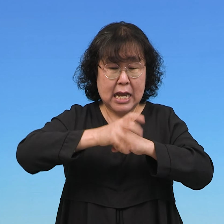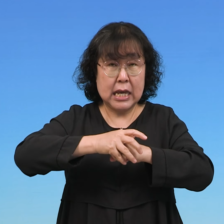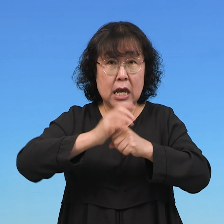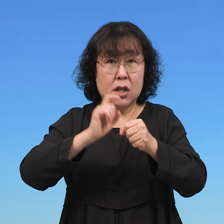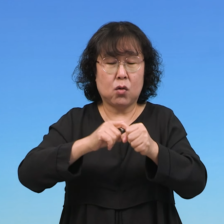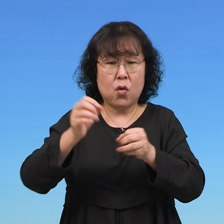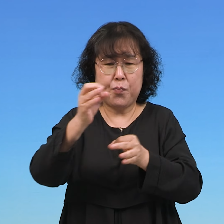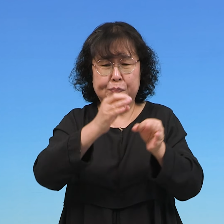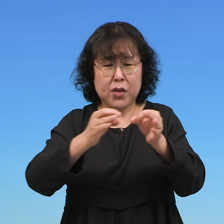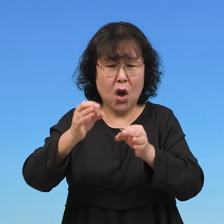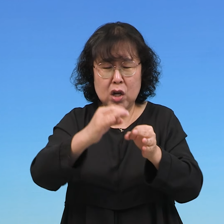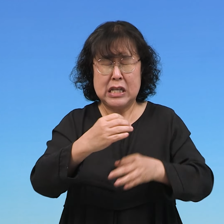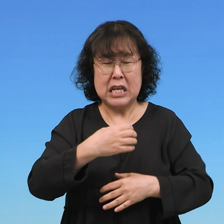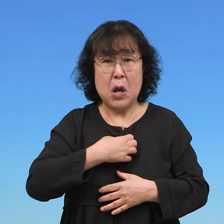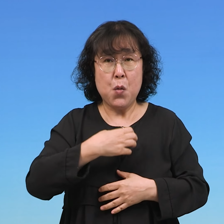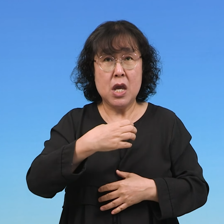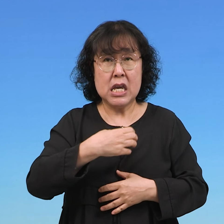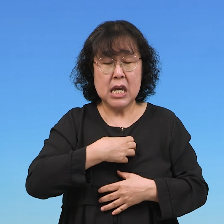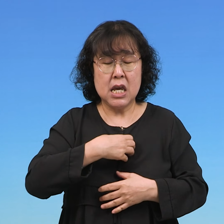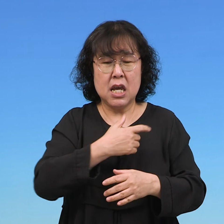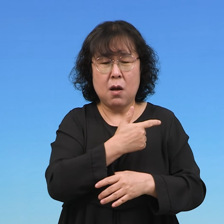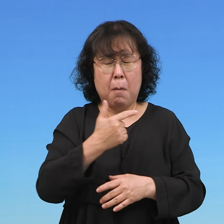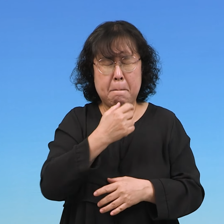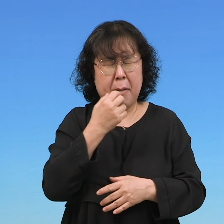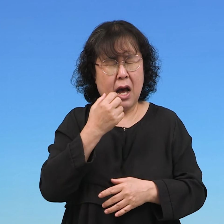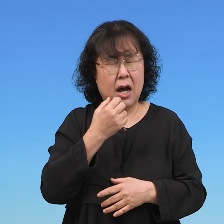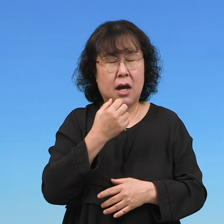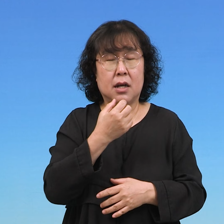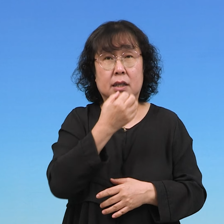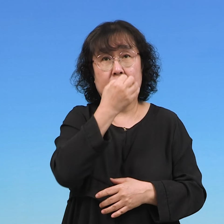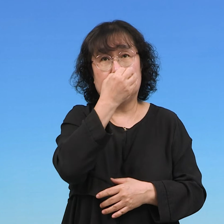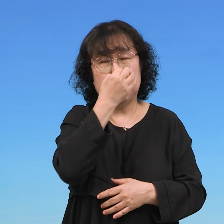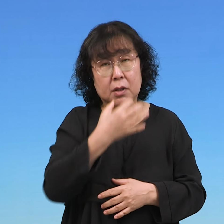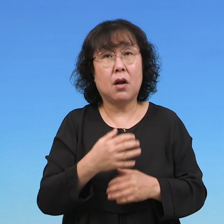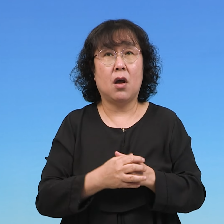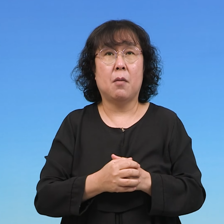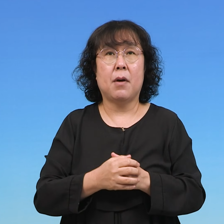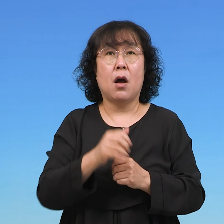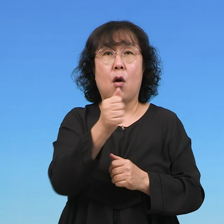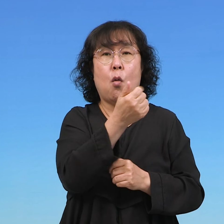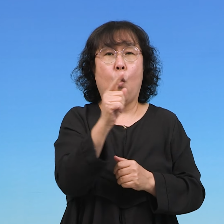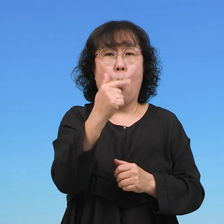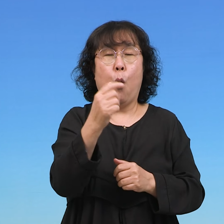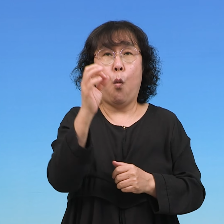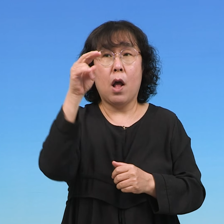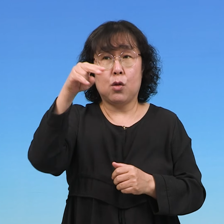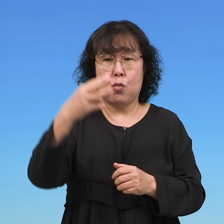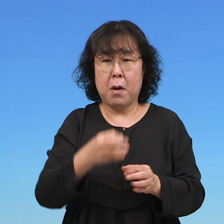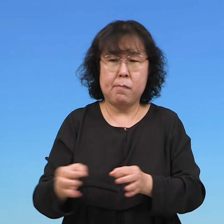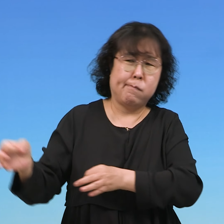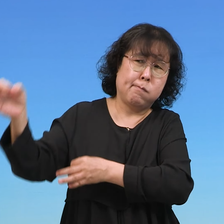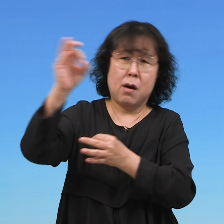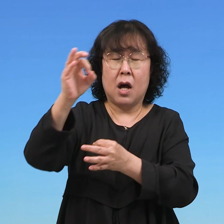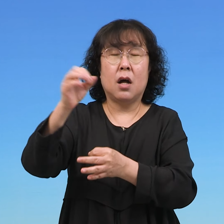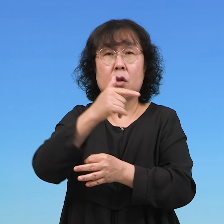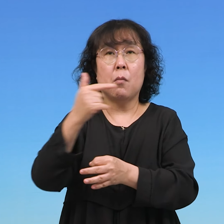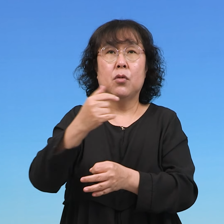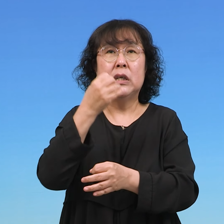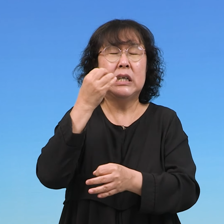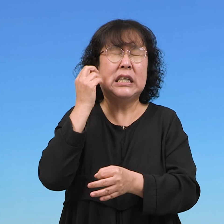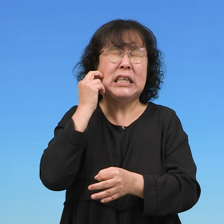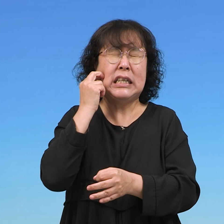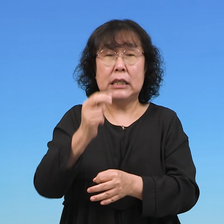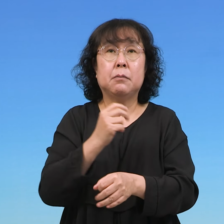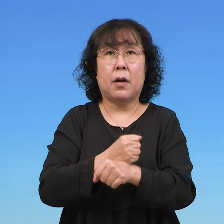불어오고 있는 경제 위기, 환율이 이렇게까지 늘뛰기를 하는 거는 또 저도 또 태어나서 처음 보는